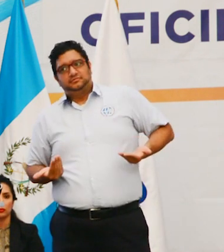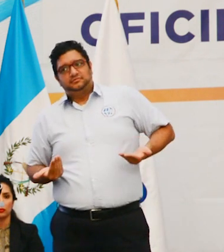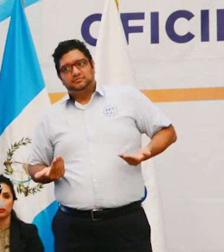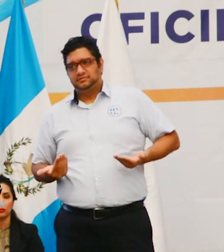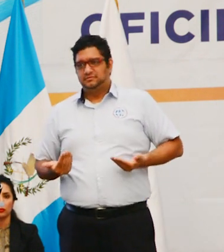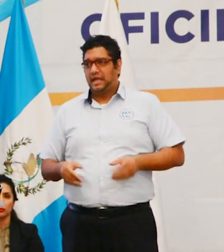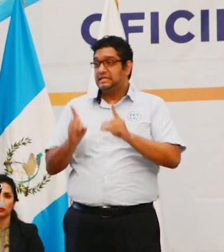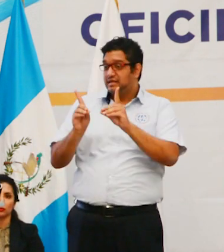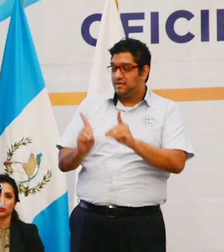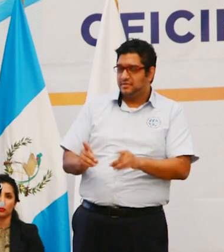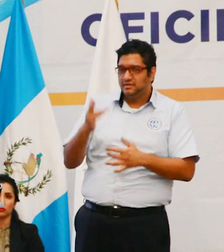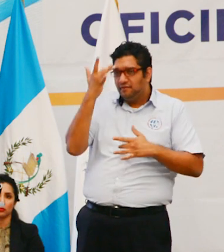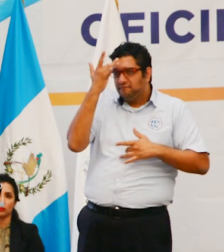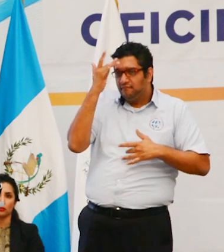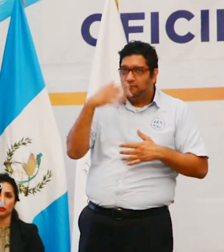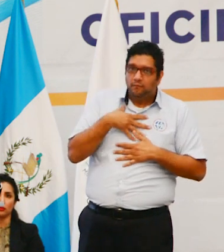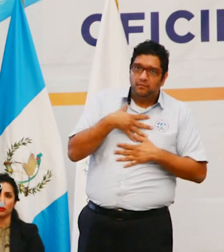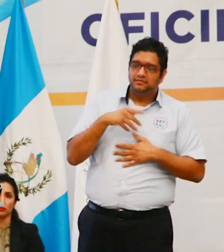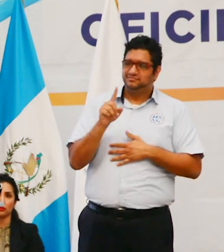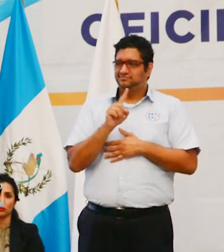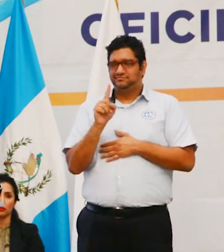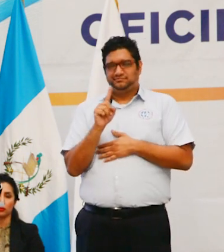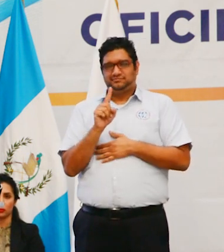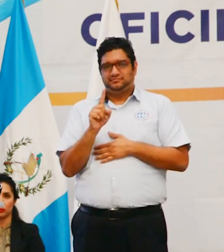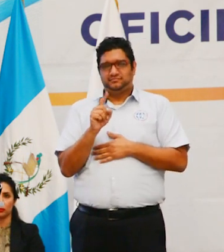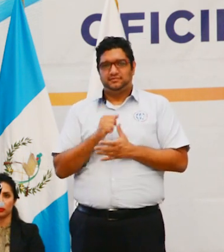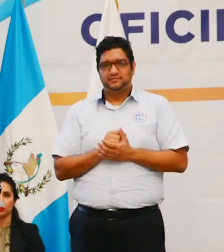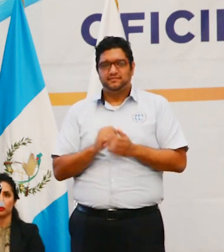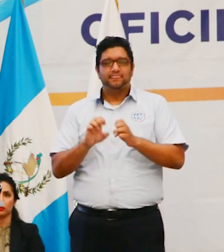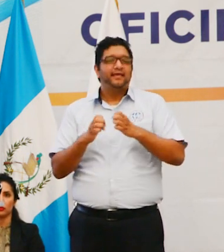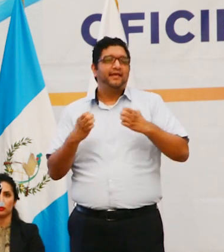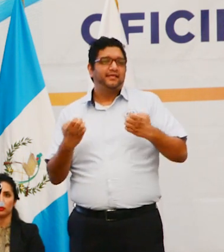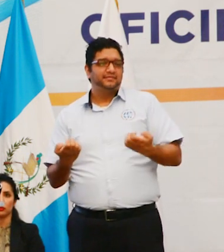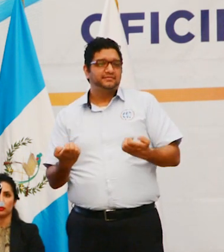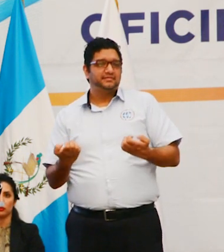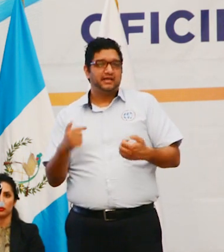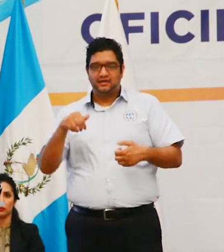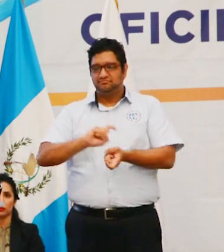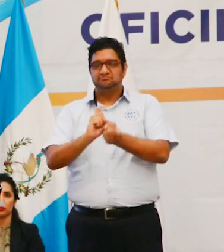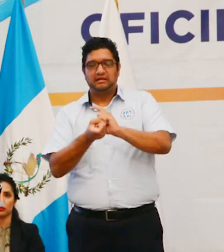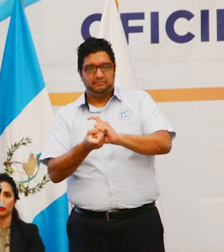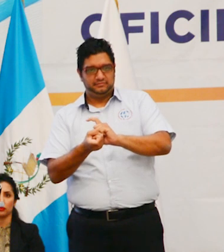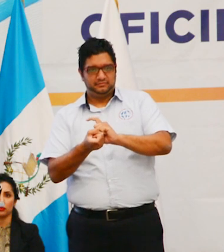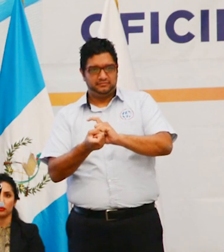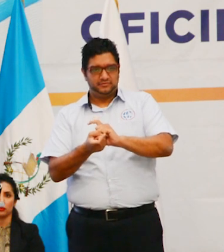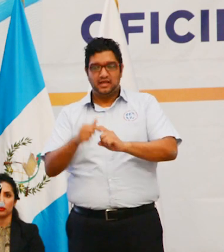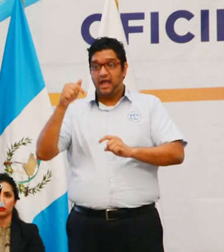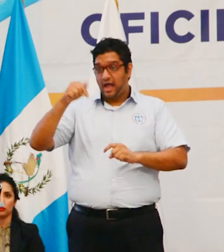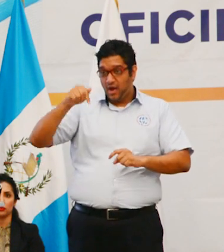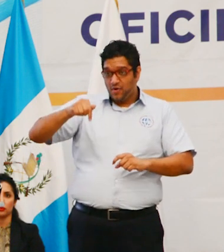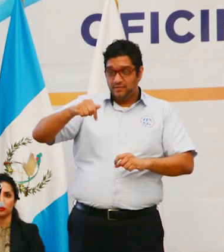curarse. Bajo ese aspecto se usaba el término padece una discapacidad, lo cual es incorrecto. Nos